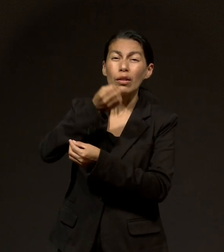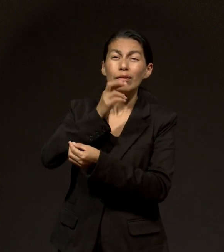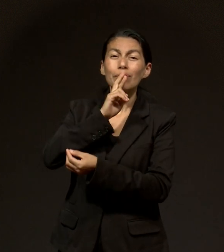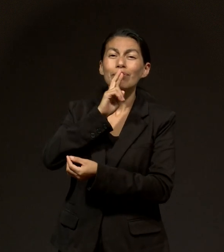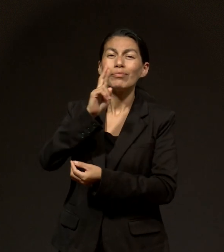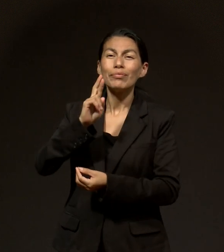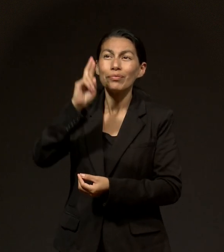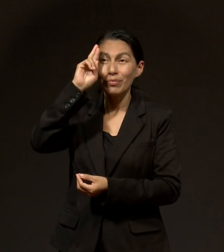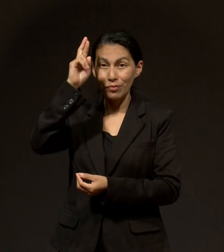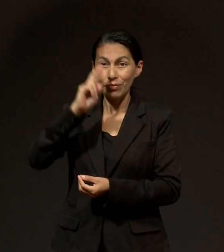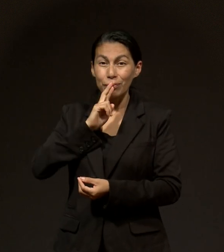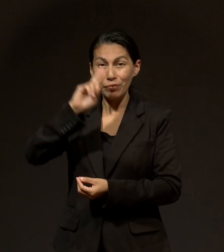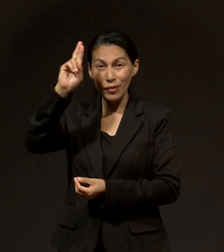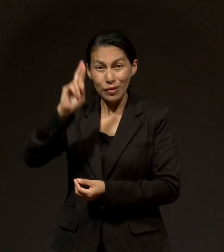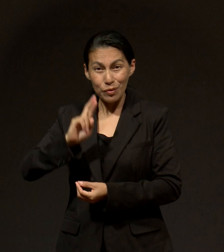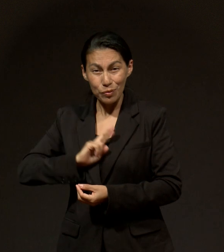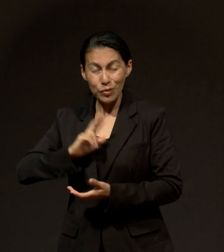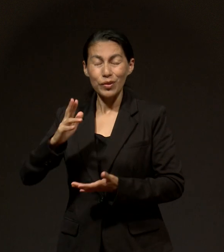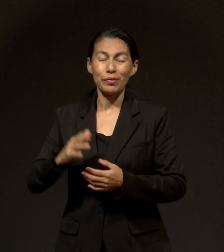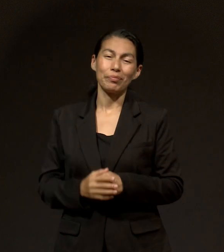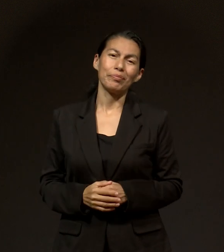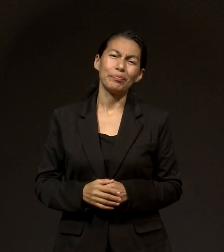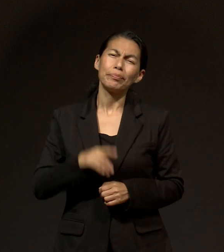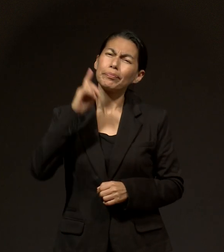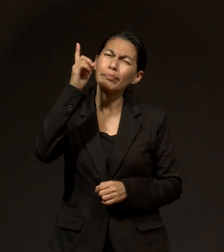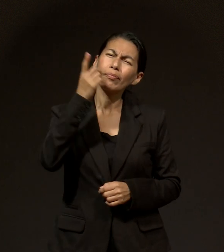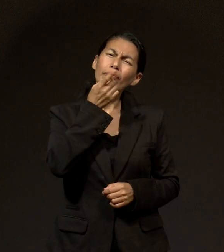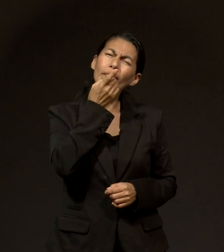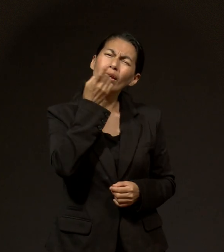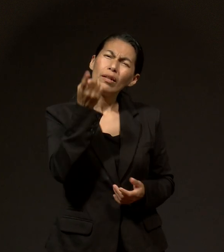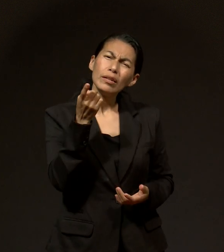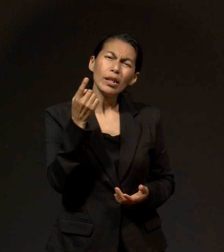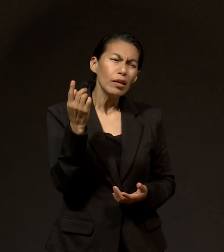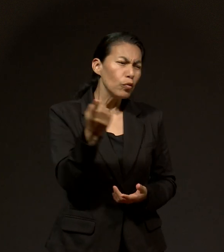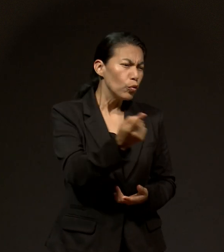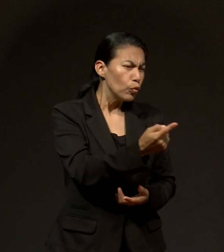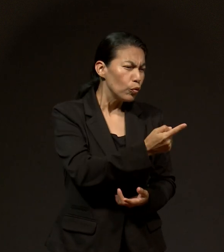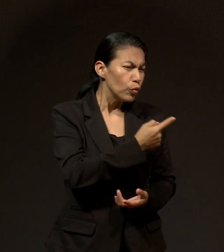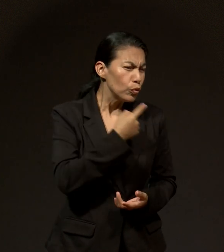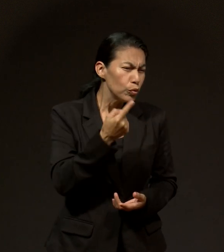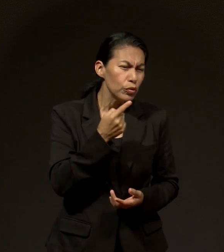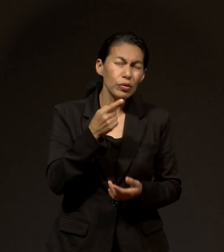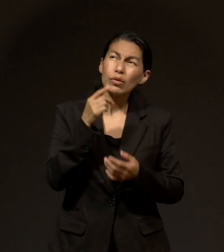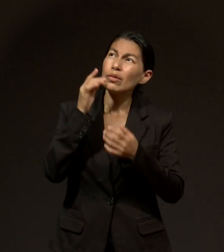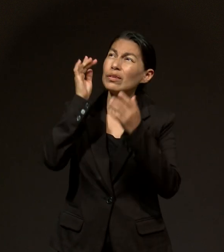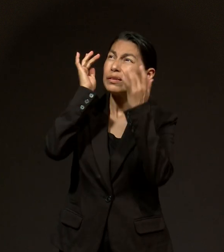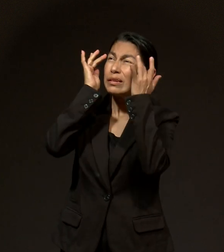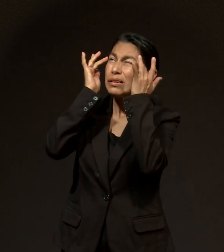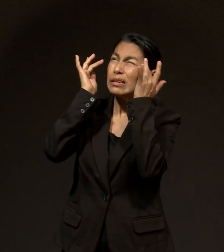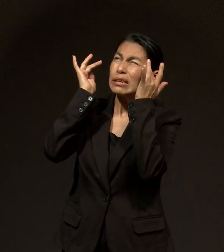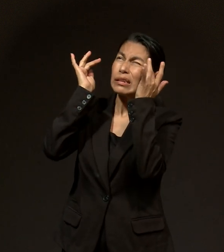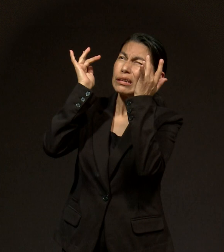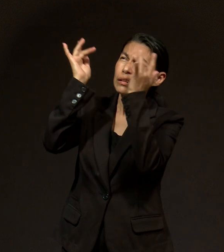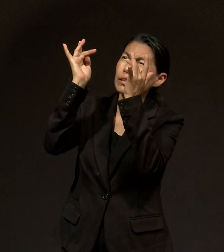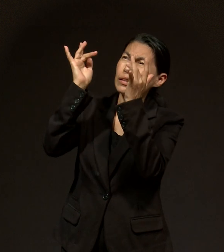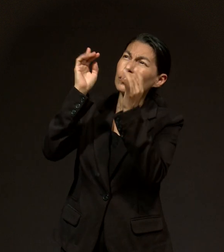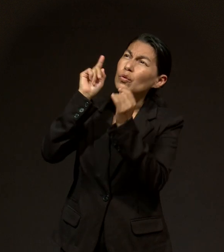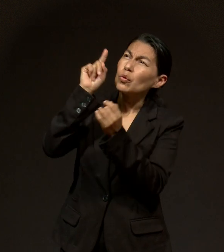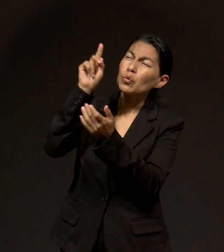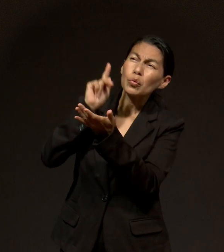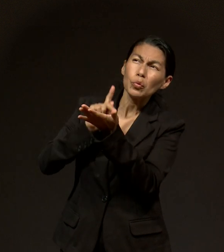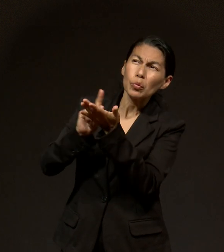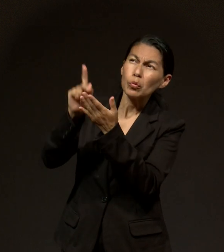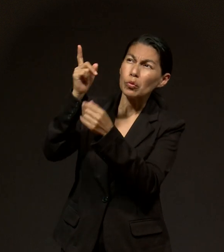oraciones. Él nos dijo que debemos santificar su nombre y que